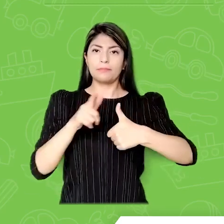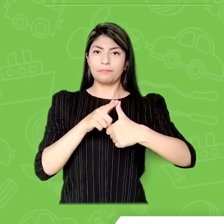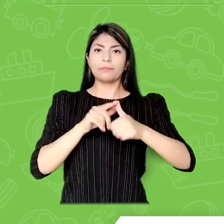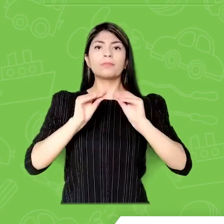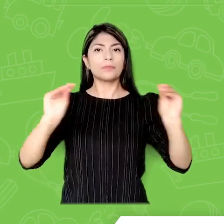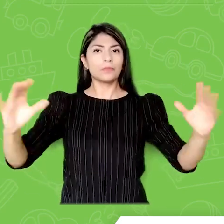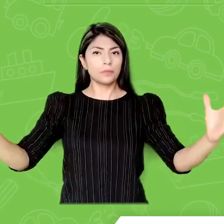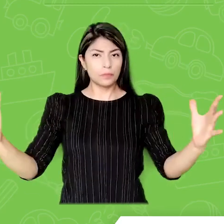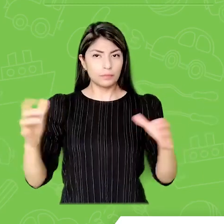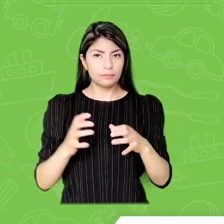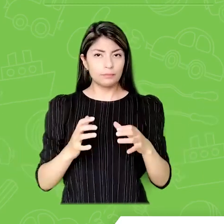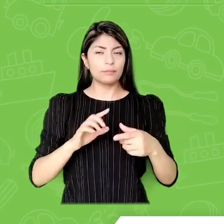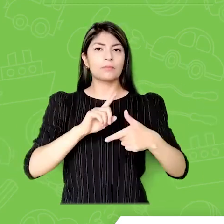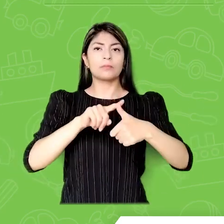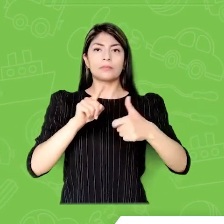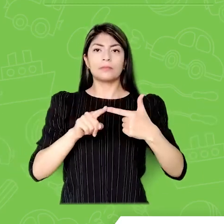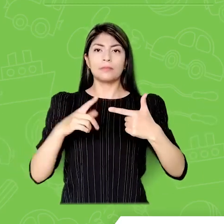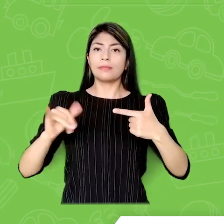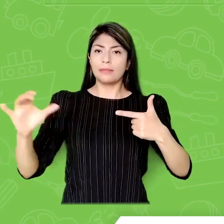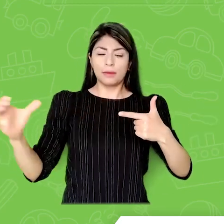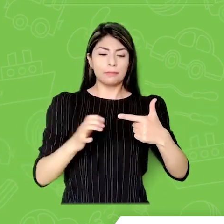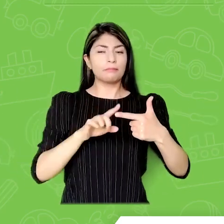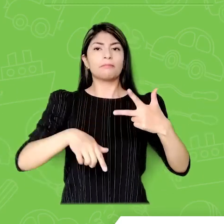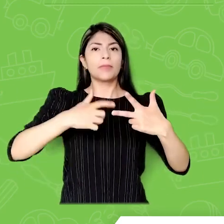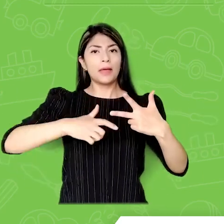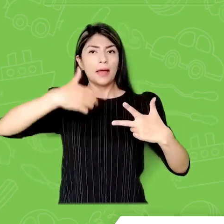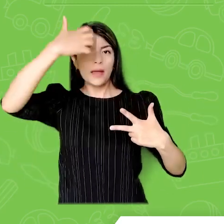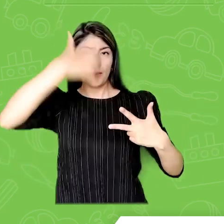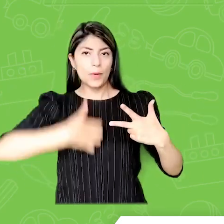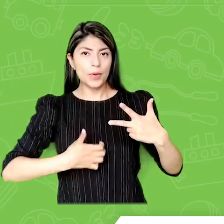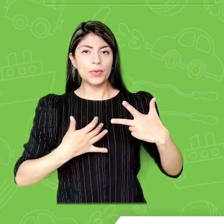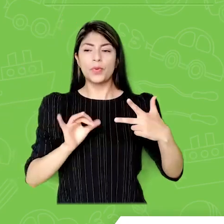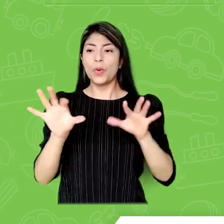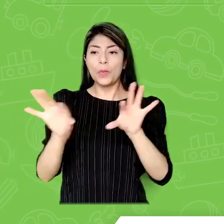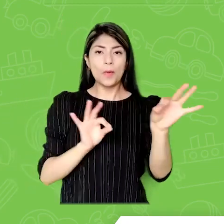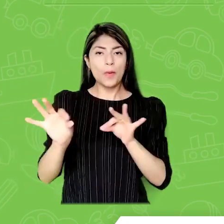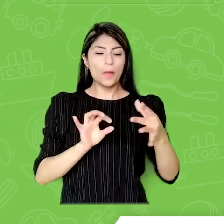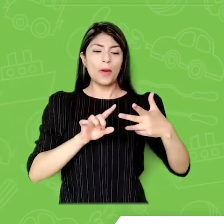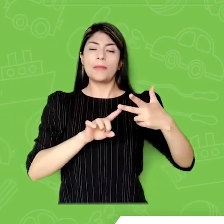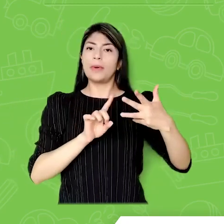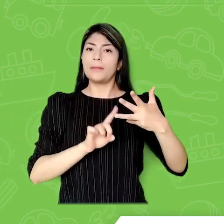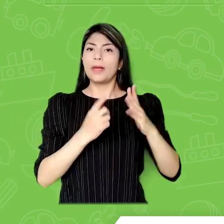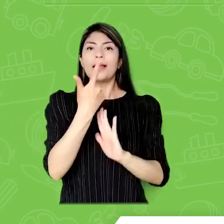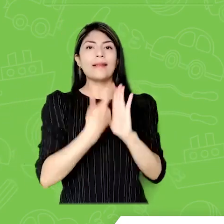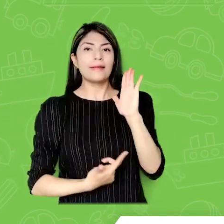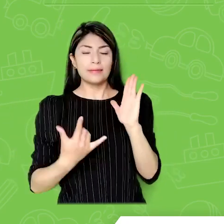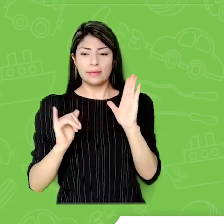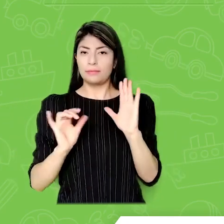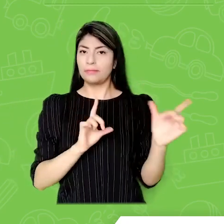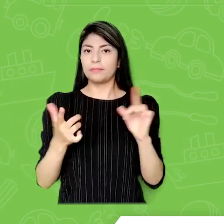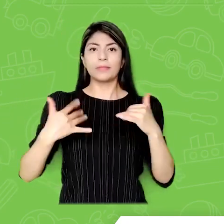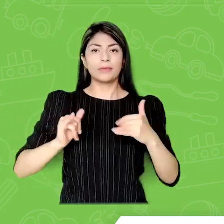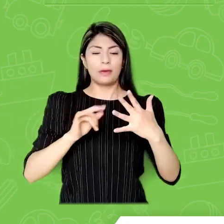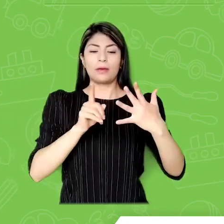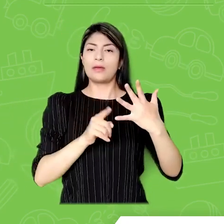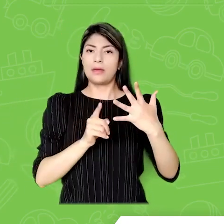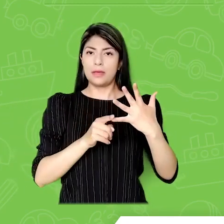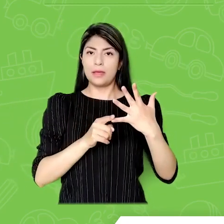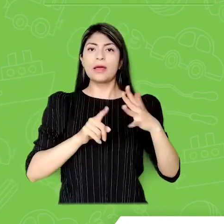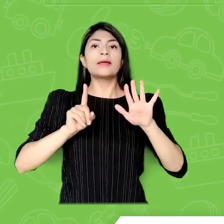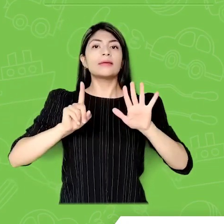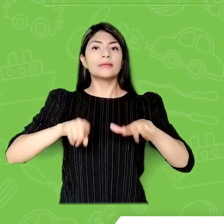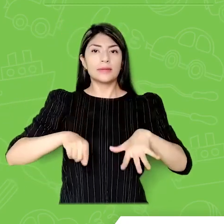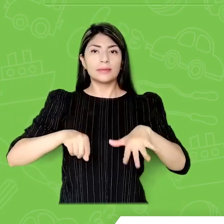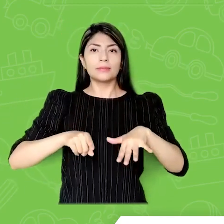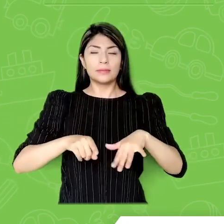el reclutamiento, las pruebas, las listas de elegibles y el periodo de prueba, estipulando en su numeral 1 que la